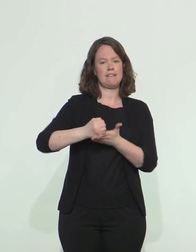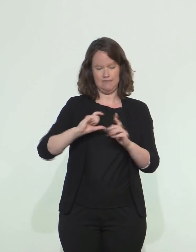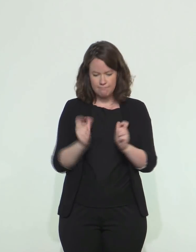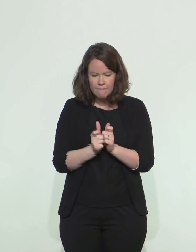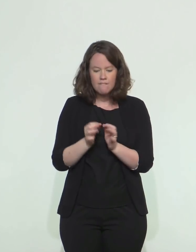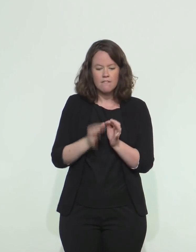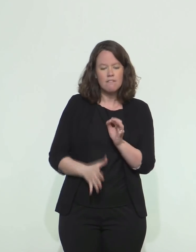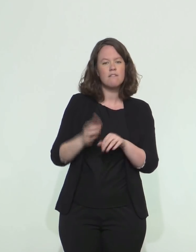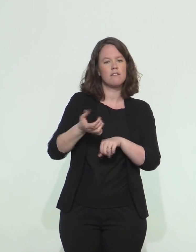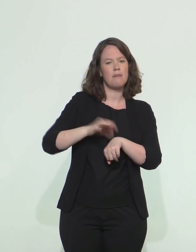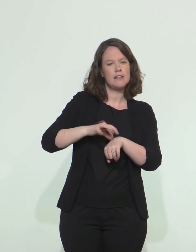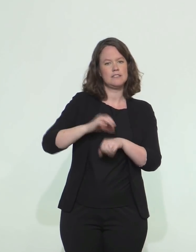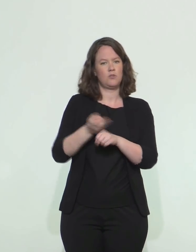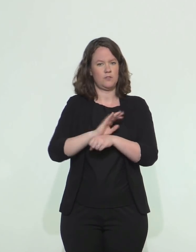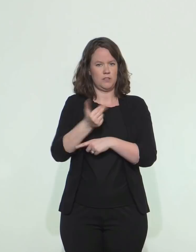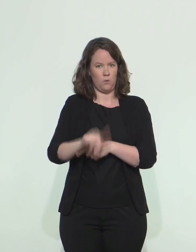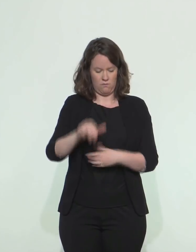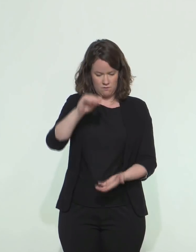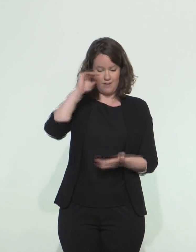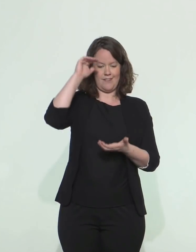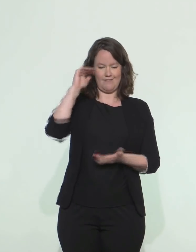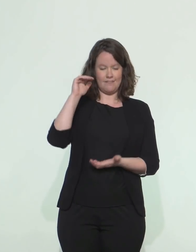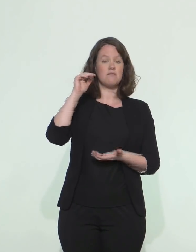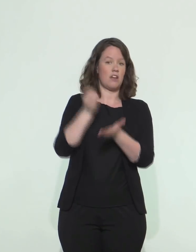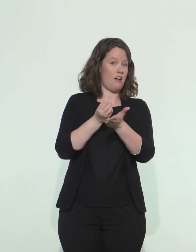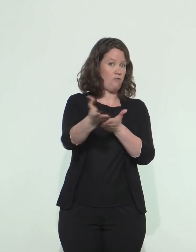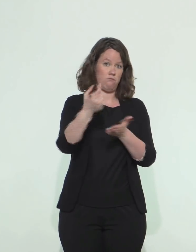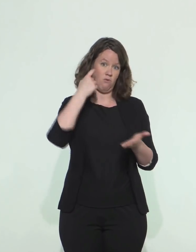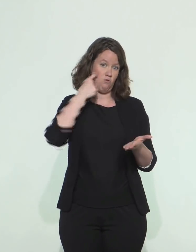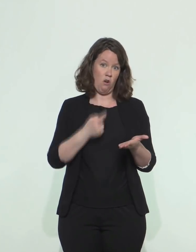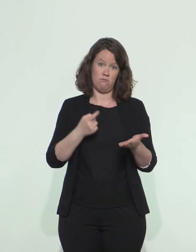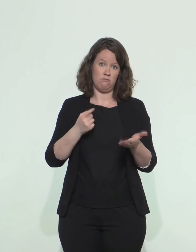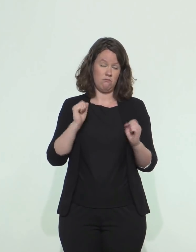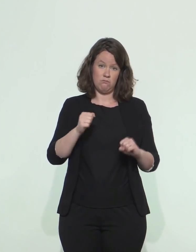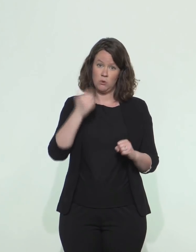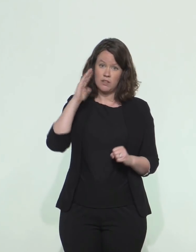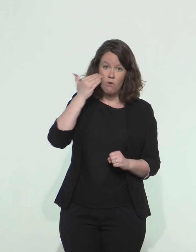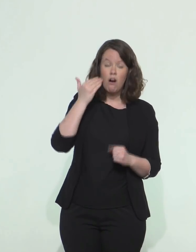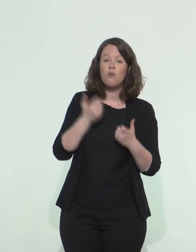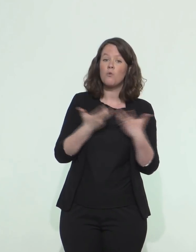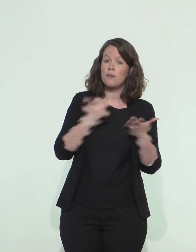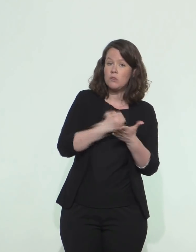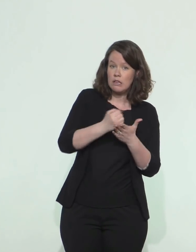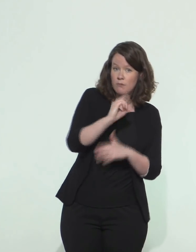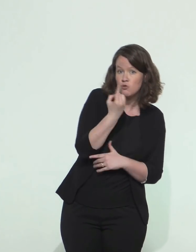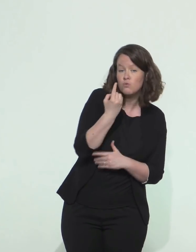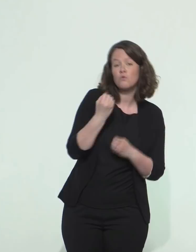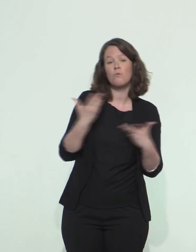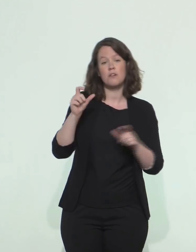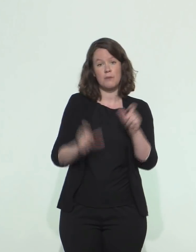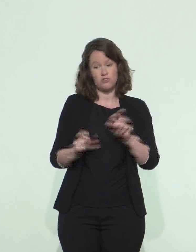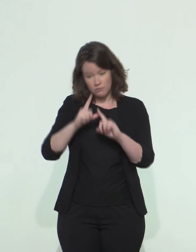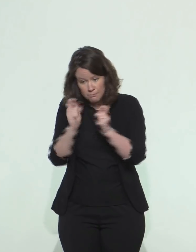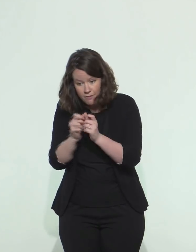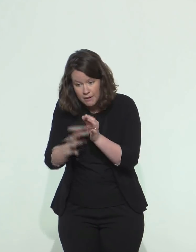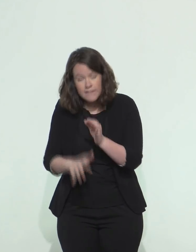pour les investigateurs, pour pouvoir vous donner des informations sur le nombre de tests réalisés en France, sur le nombre de tests positifs, et surtout